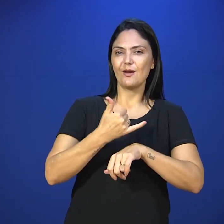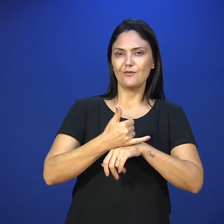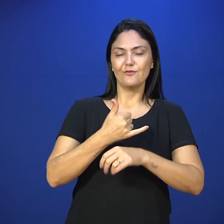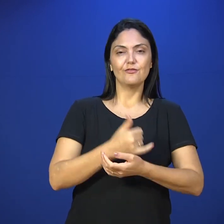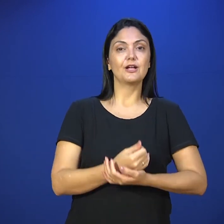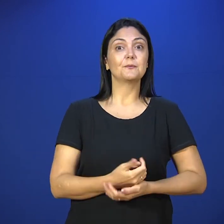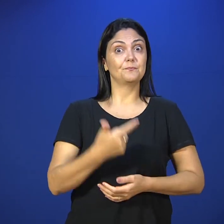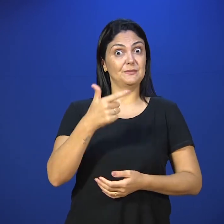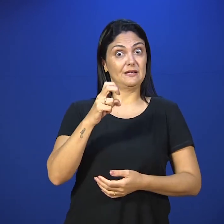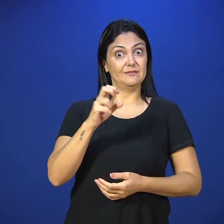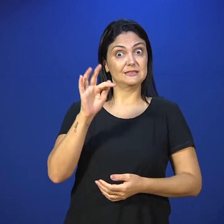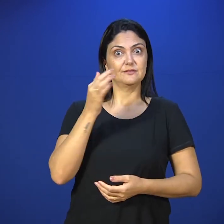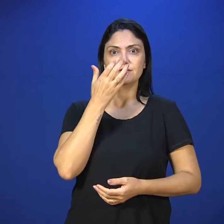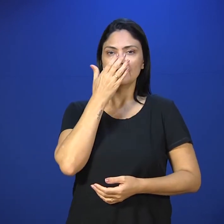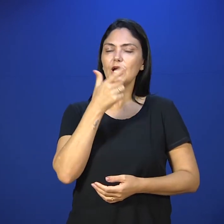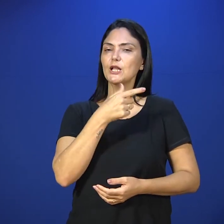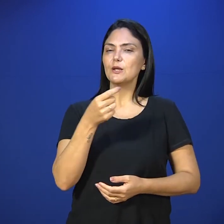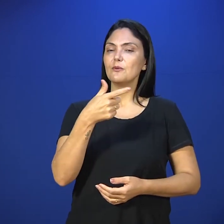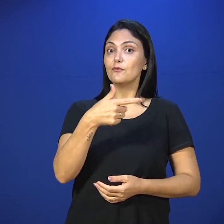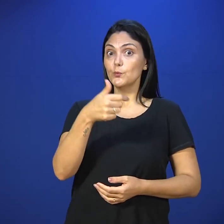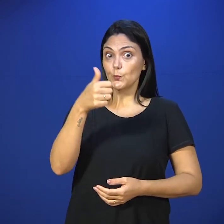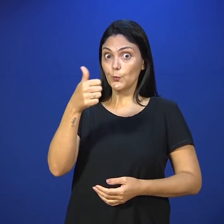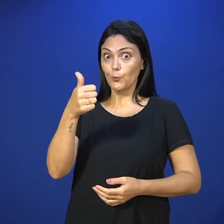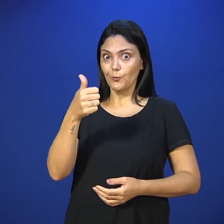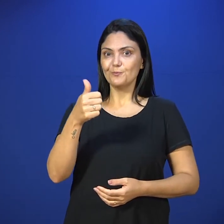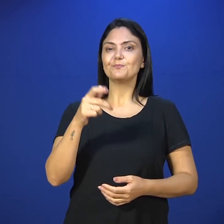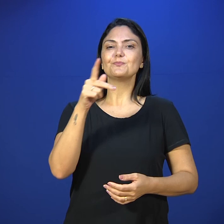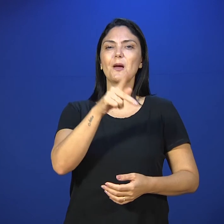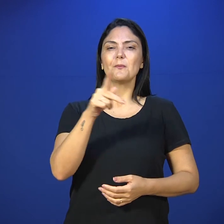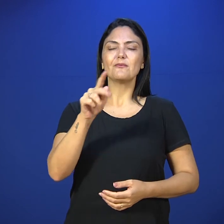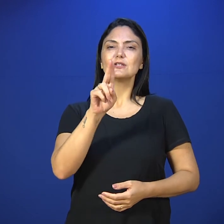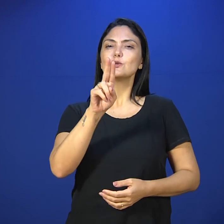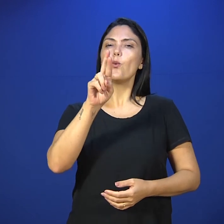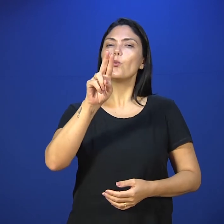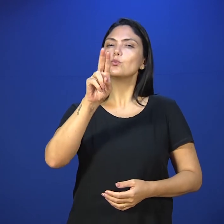Redonda, 25 de fevereiro de 2021.